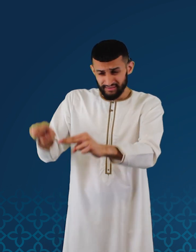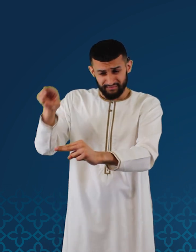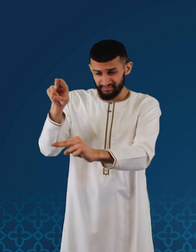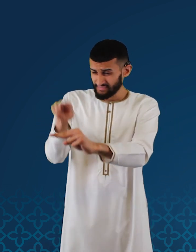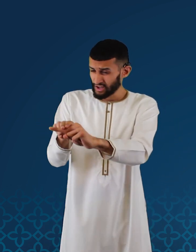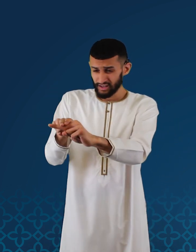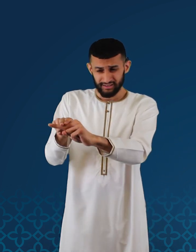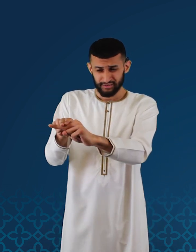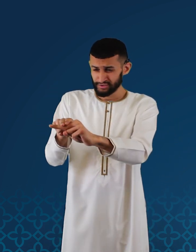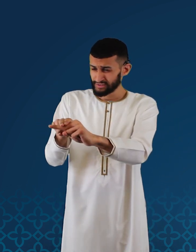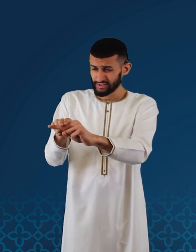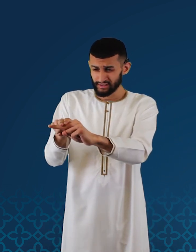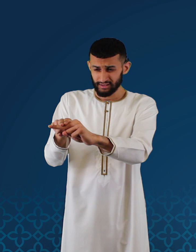اليتيم ولا